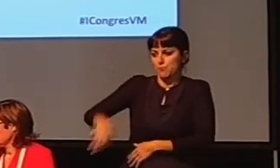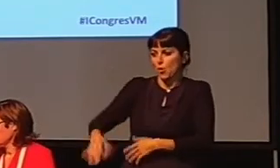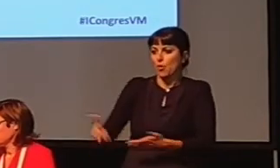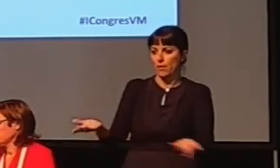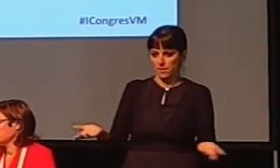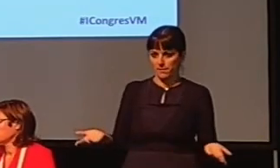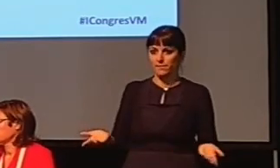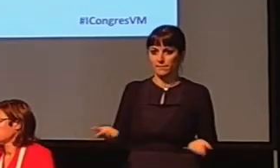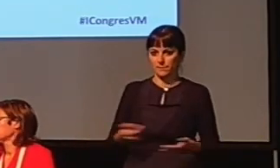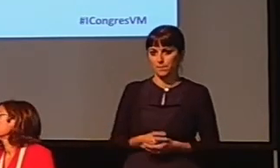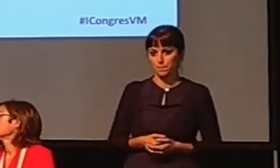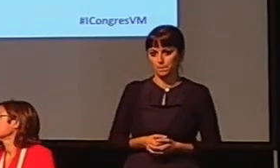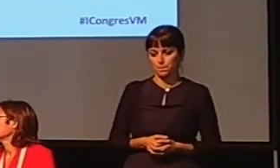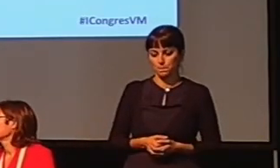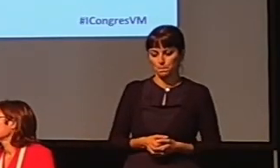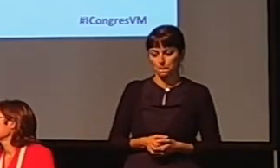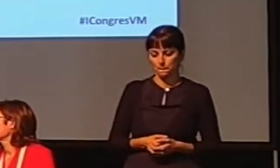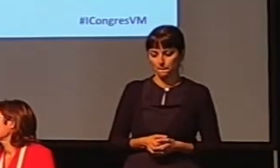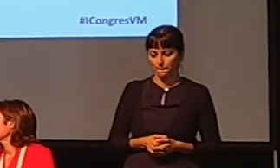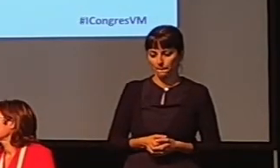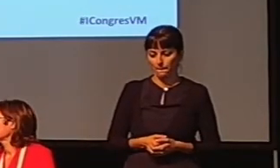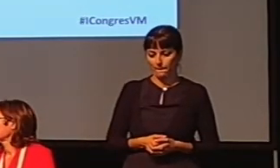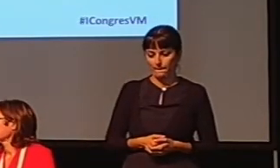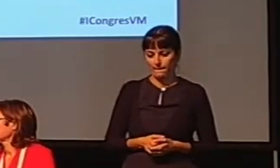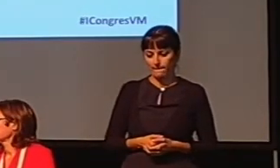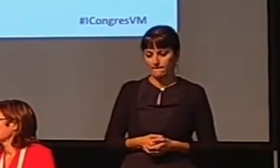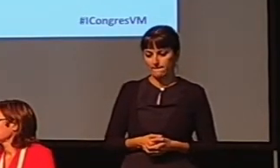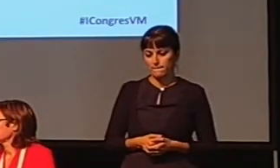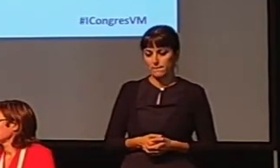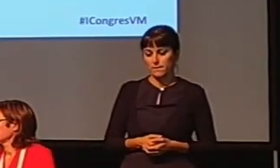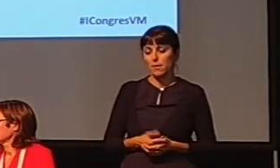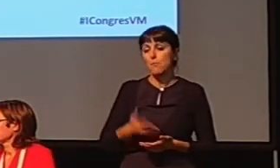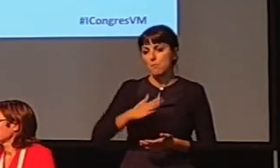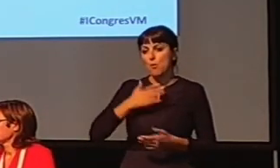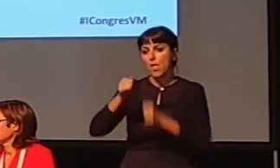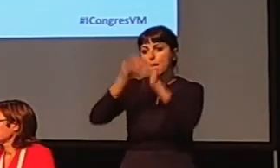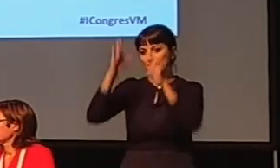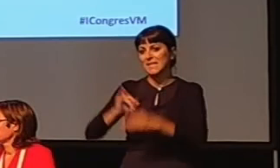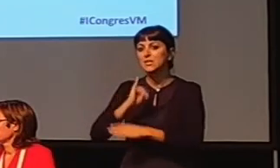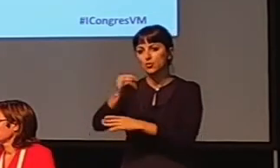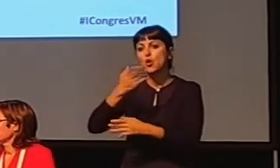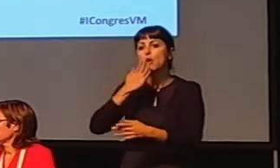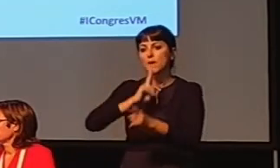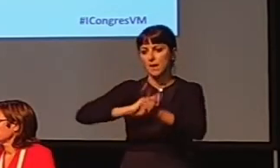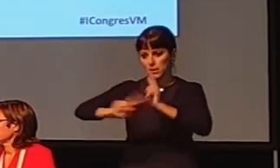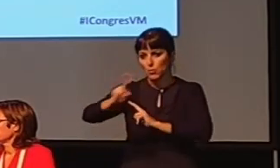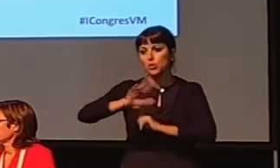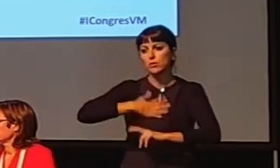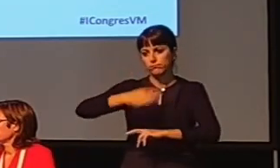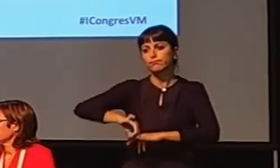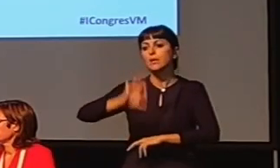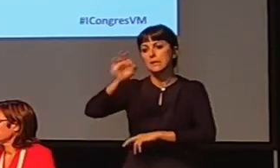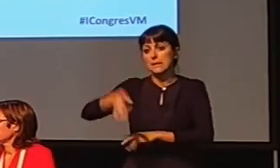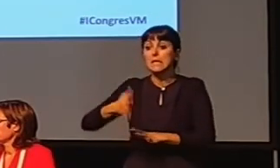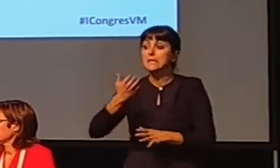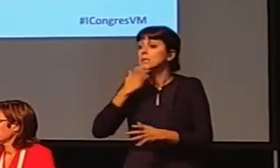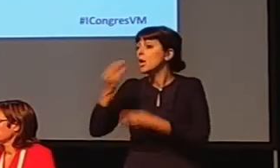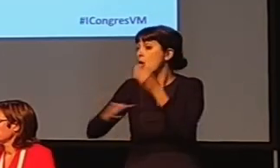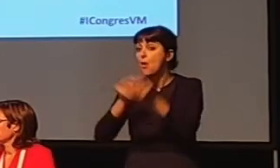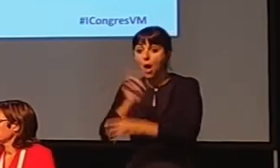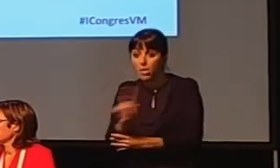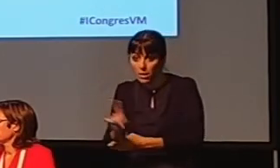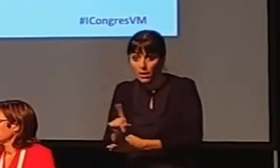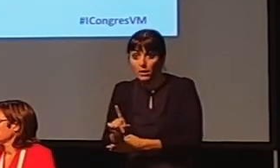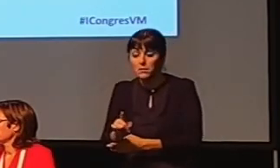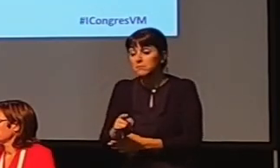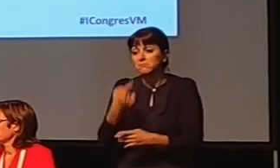tot cas podem articular respostes institucionals. De fet, el que estic plantejant és com, si no ho feis, la